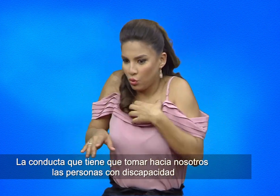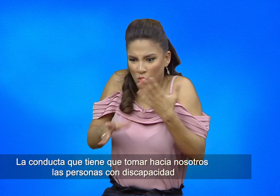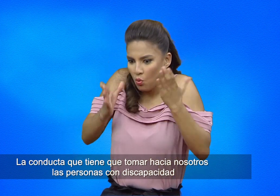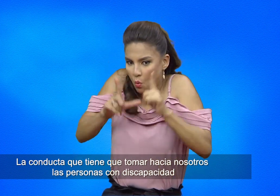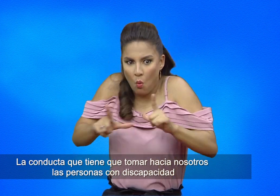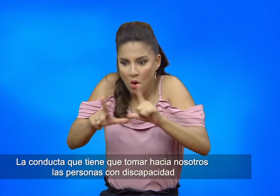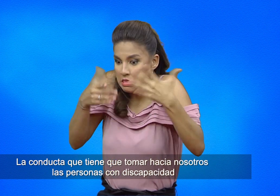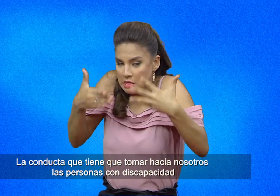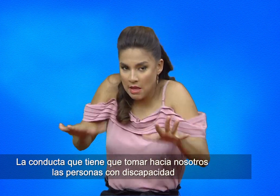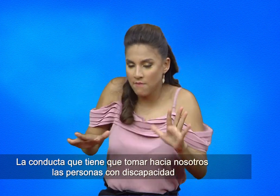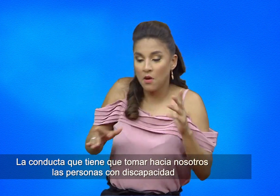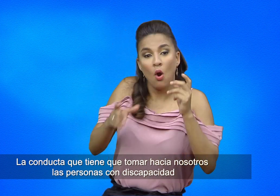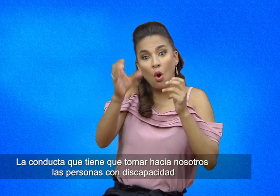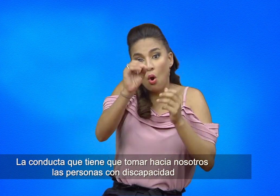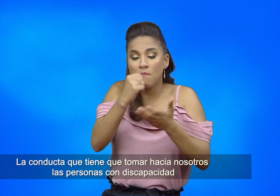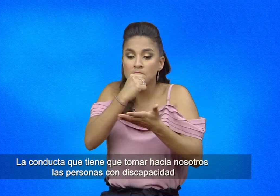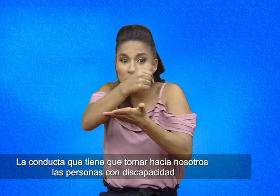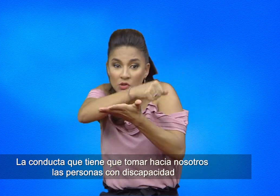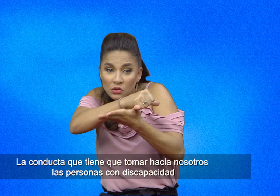hacia nosotras las personas con discapacidad